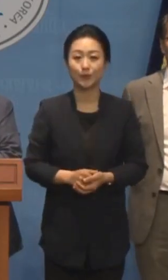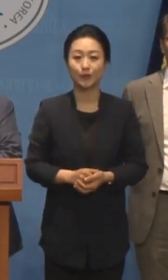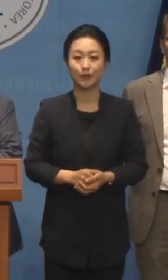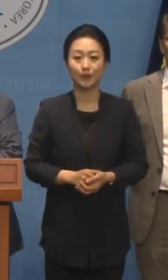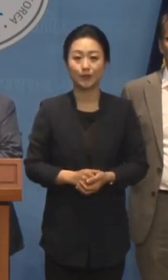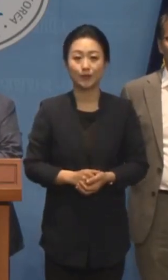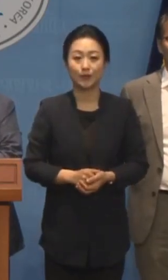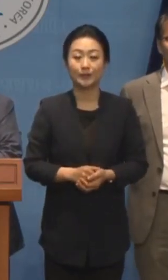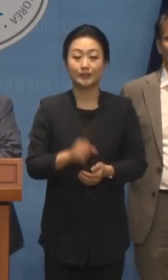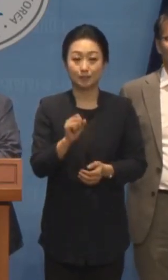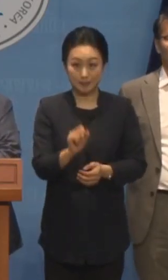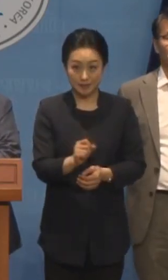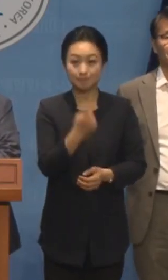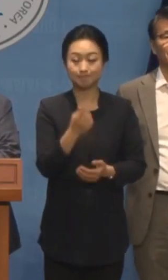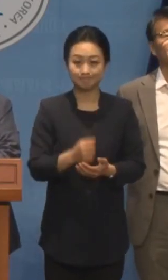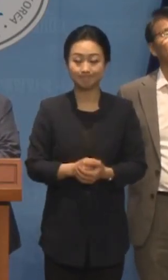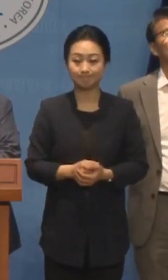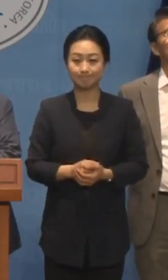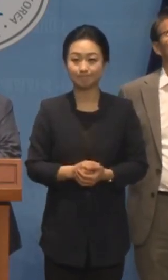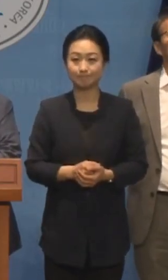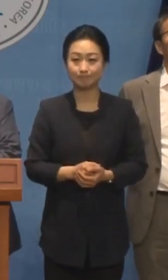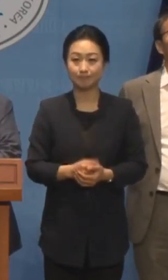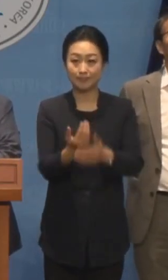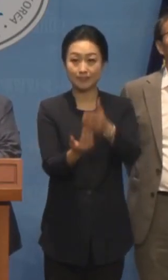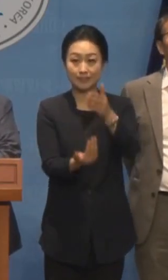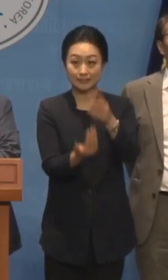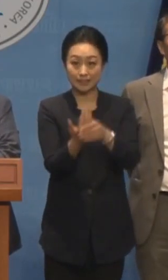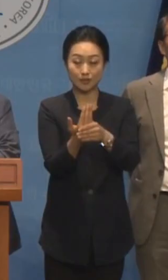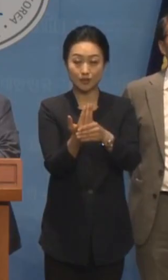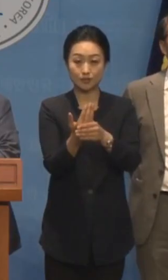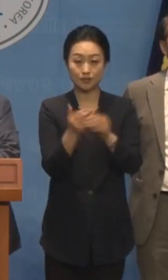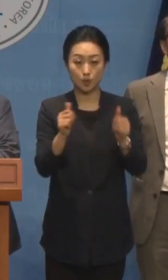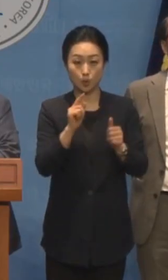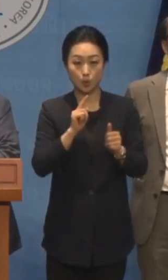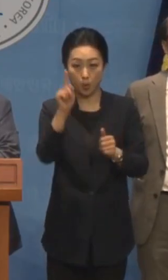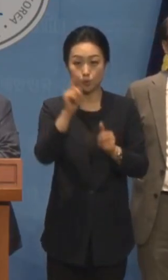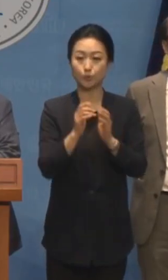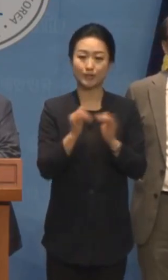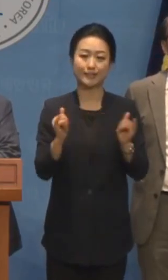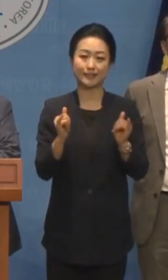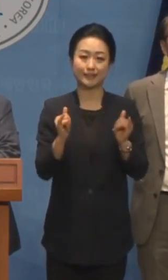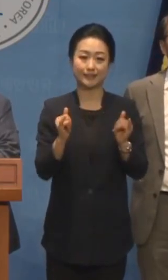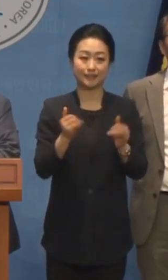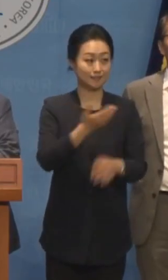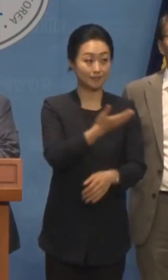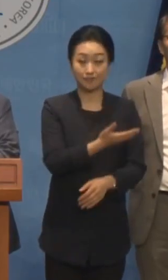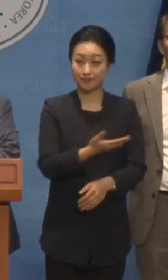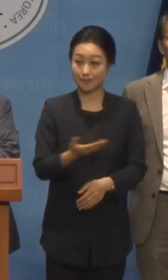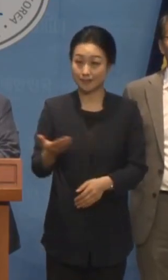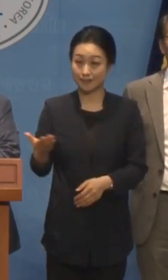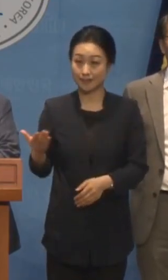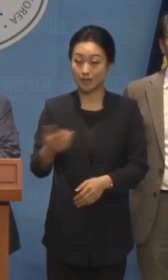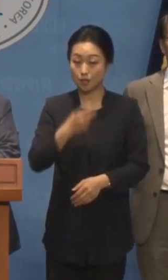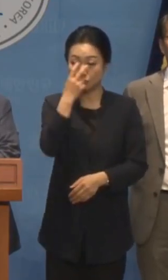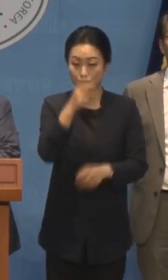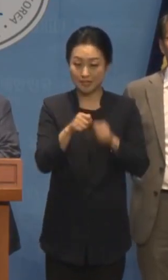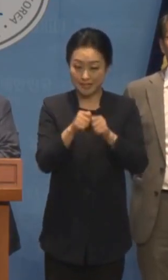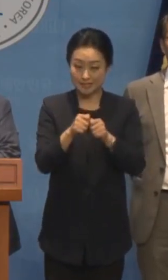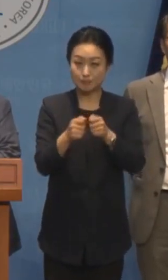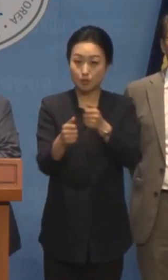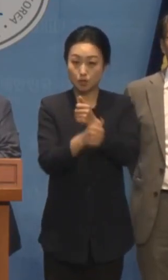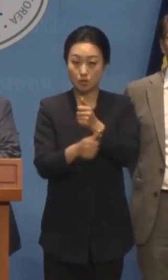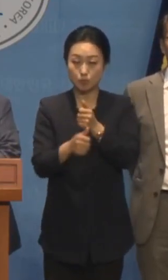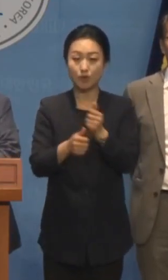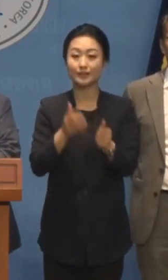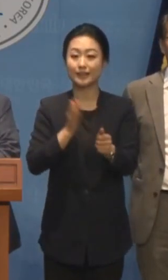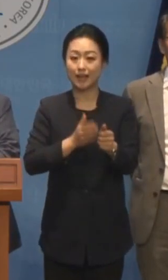있습니다. 그래서 실제 이 사건의 고소 고발인 들이면서 수사심의위원회를 소집 요청했던